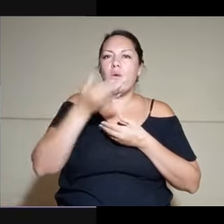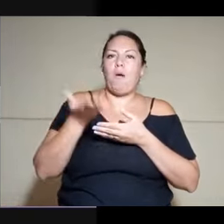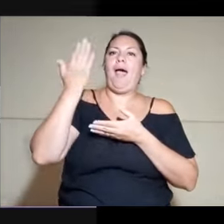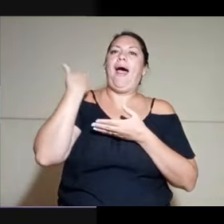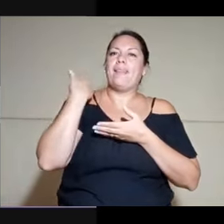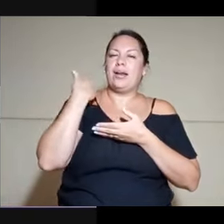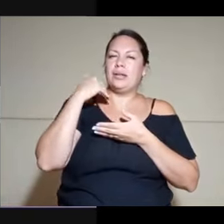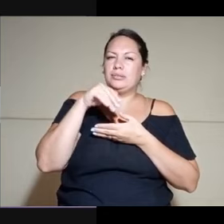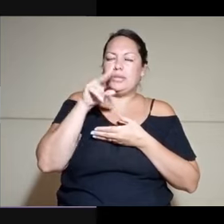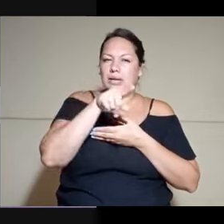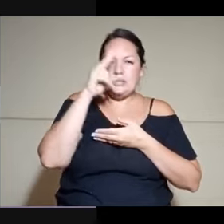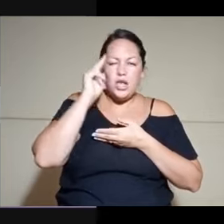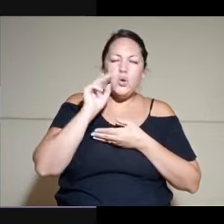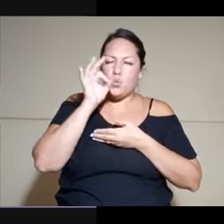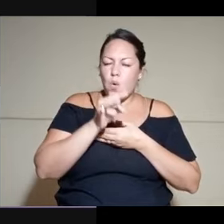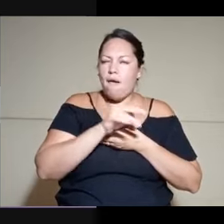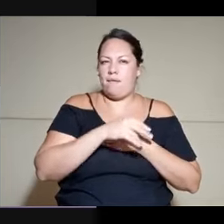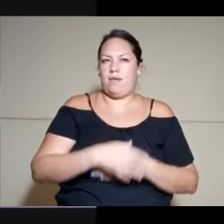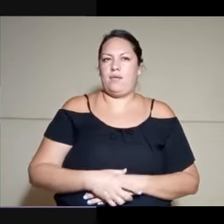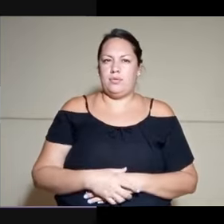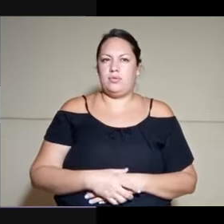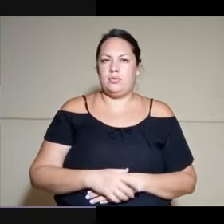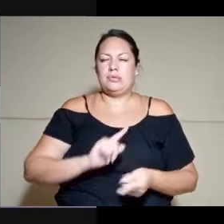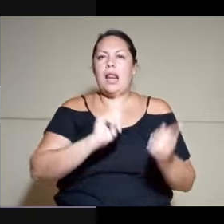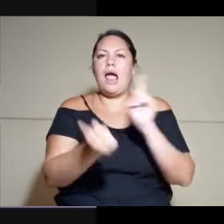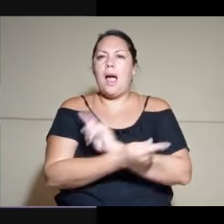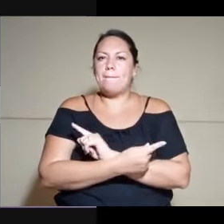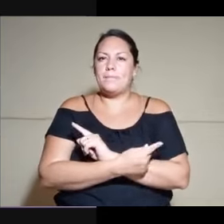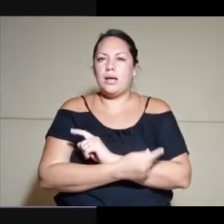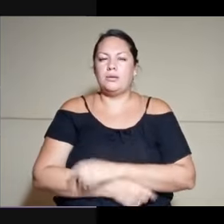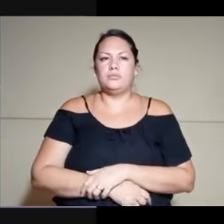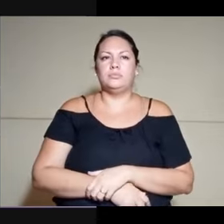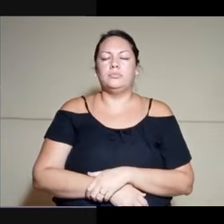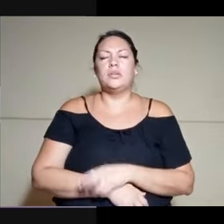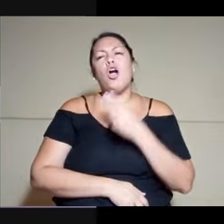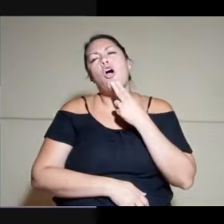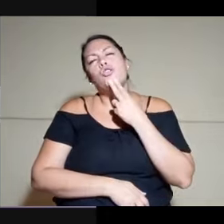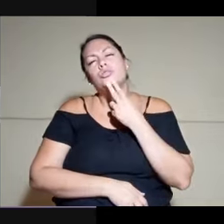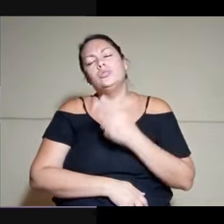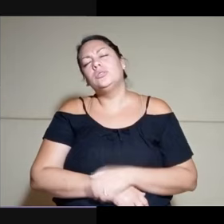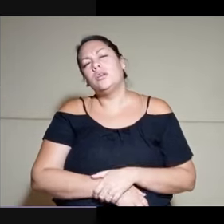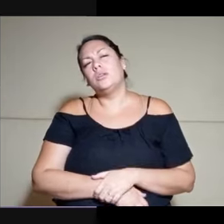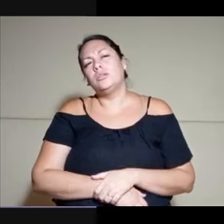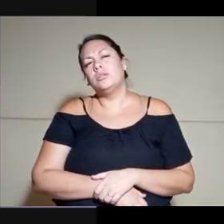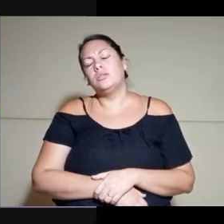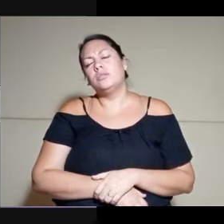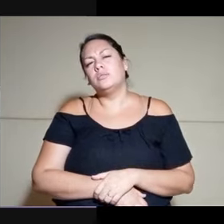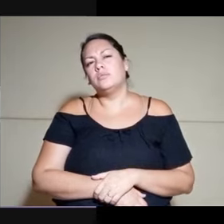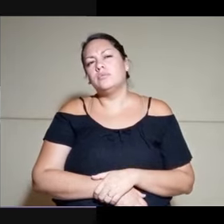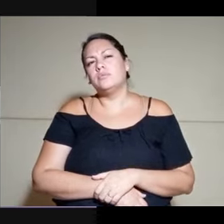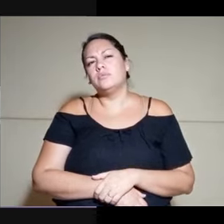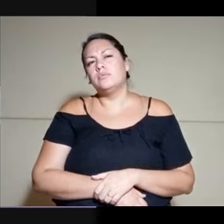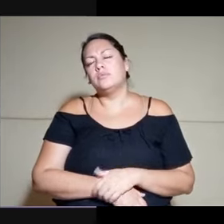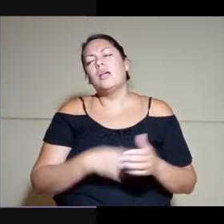general de gusto del tercio posterior de la lengua, la faringe. Y el 11 no. Seno Eso es el carótido. 9. Dice. ¿Está